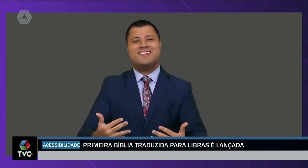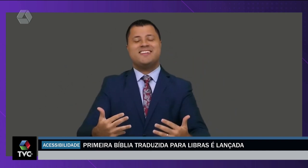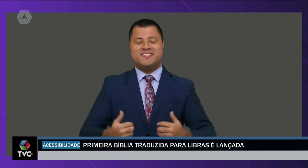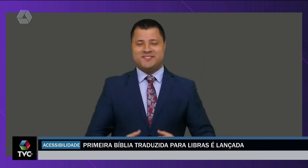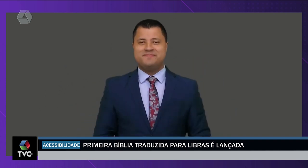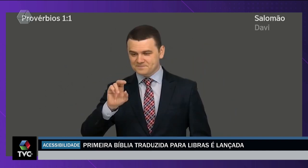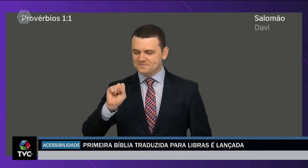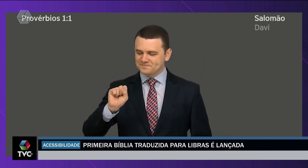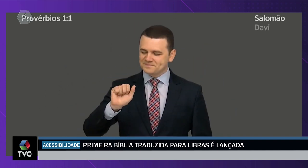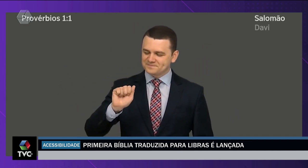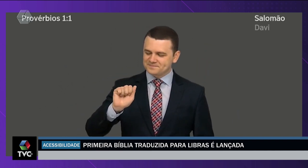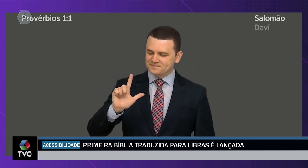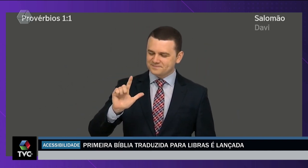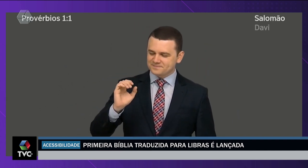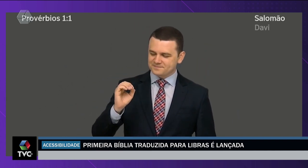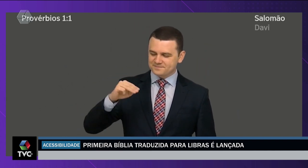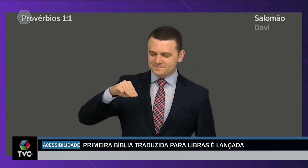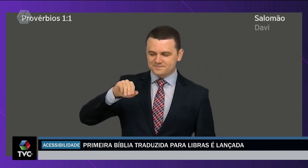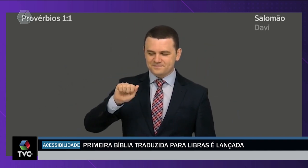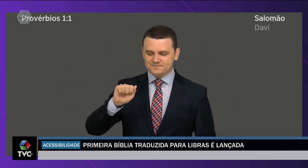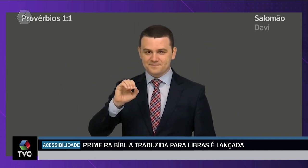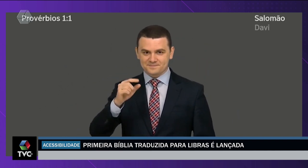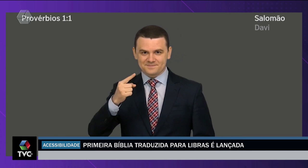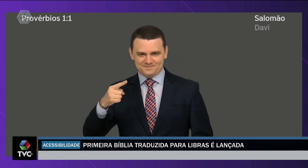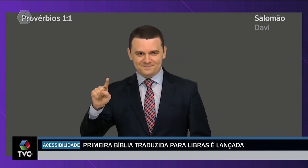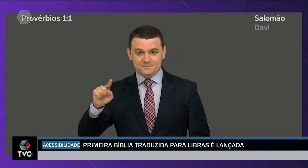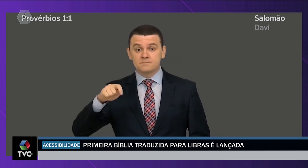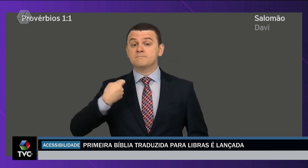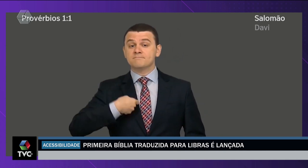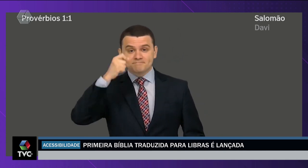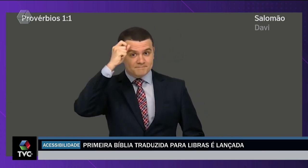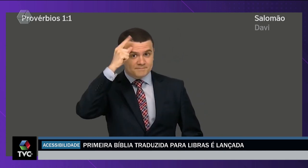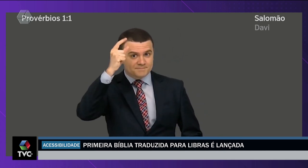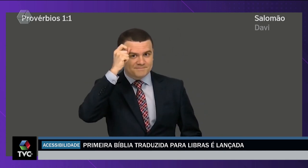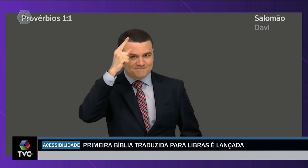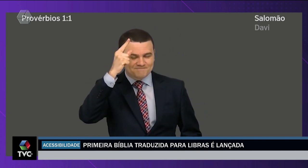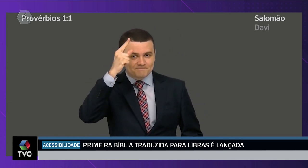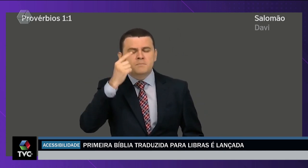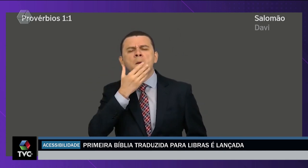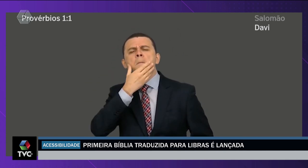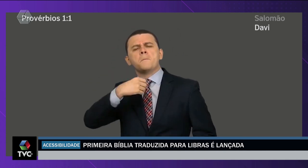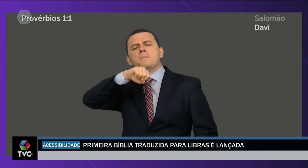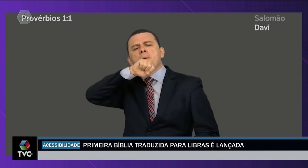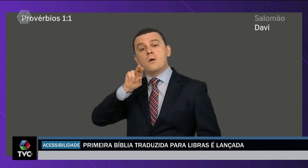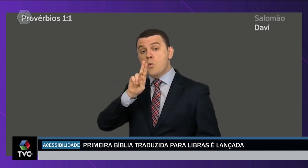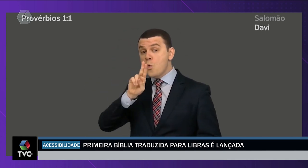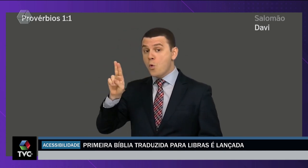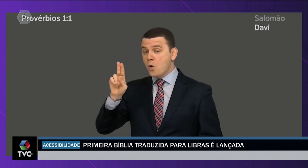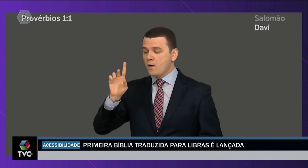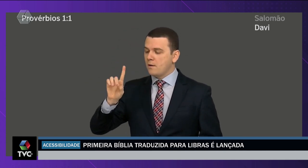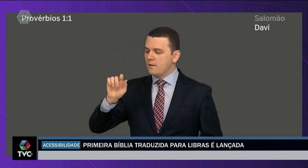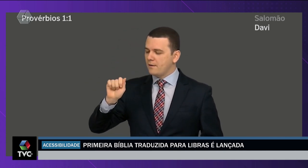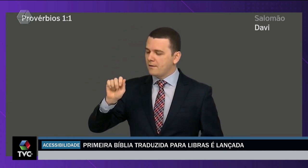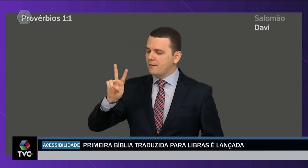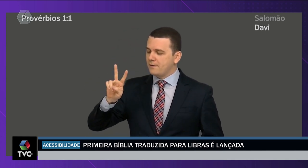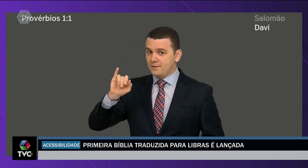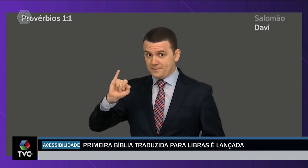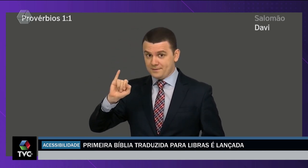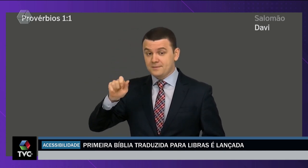220 horas de gravação em vídeo. Quem destinar 15 minutos por dia consegue concluir a sua leitura